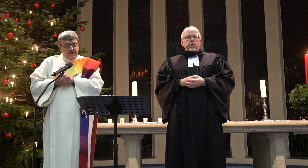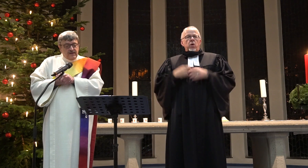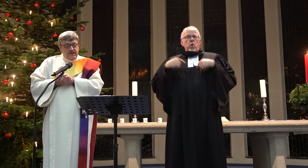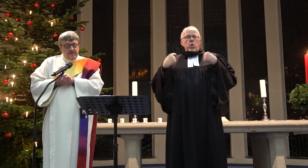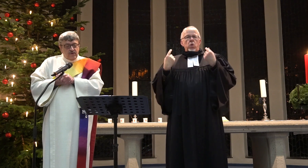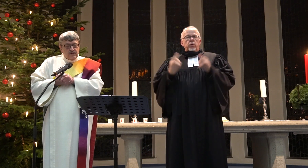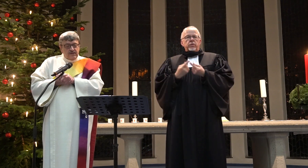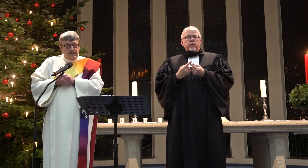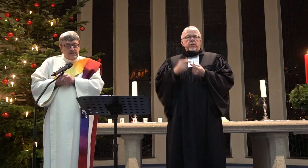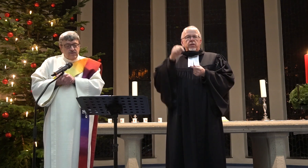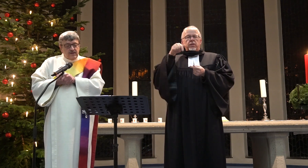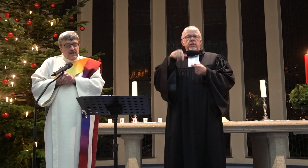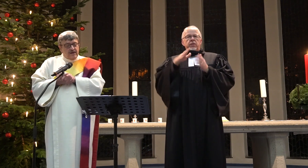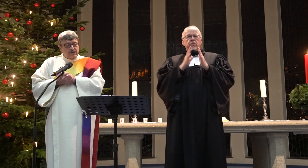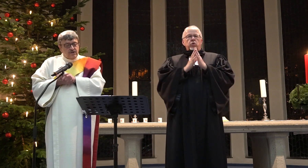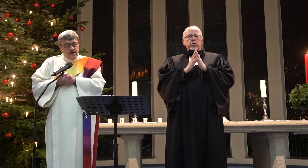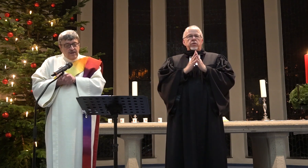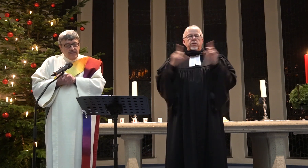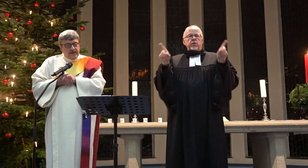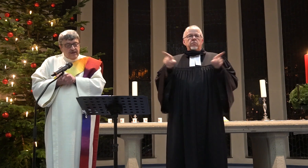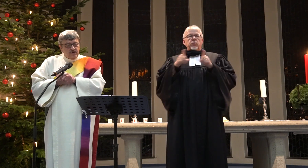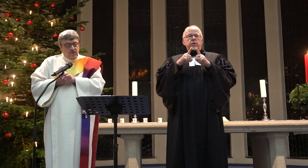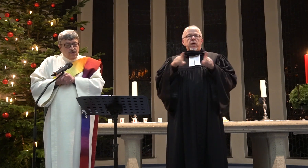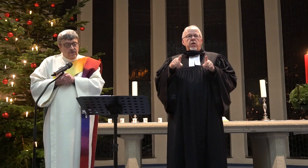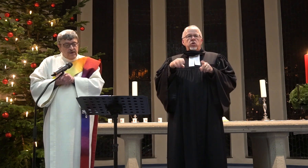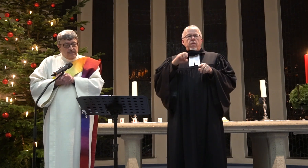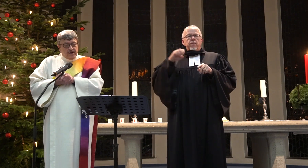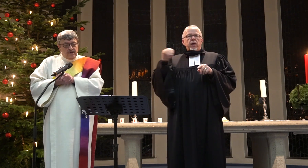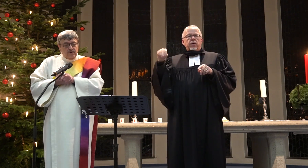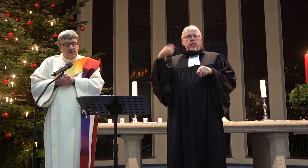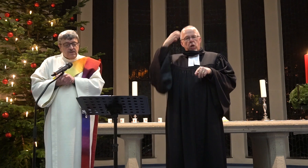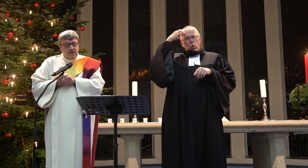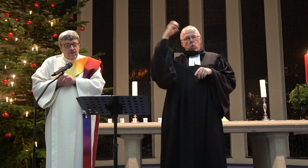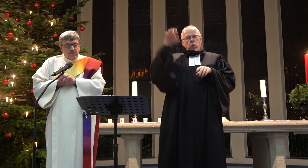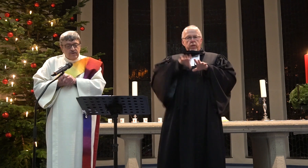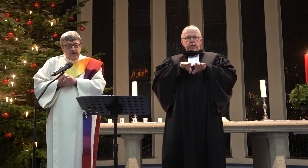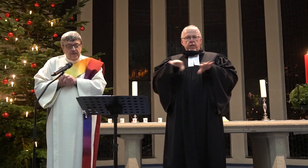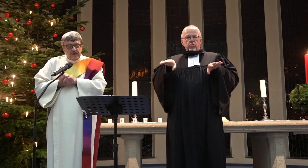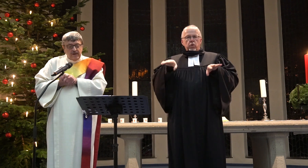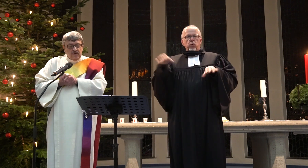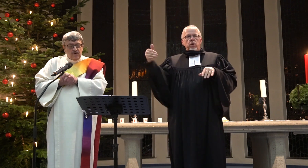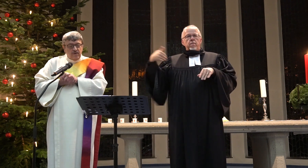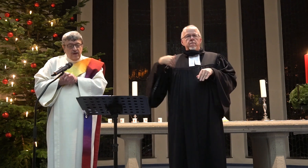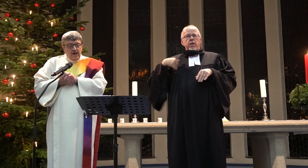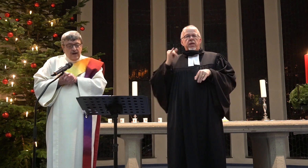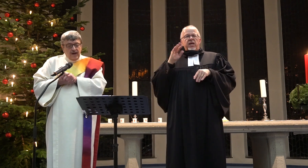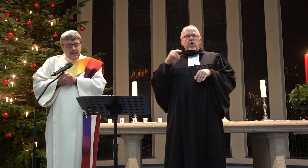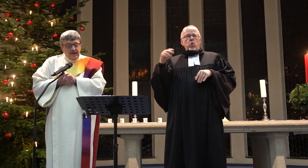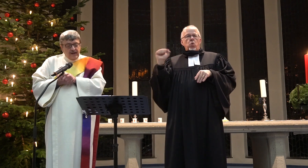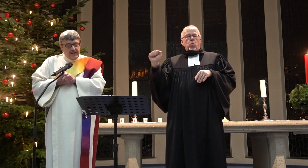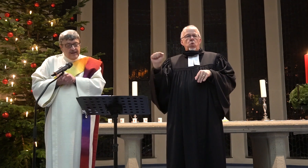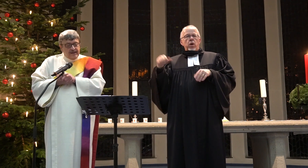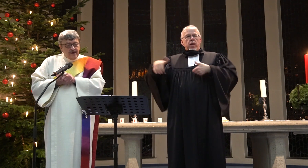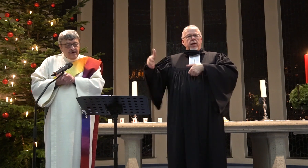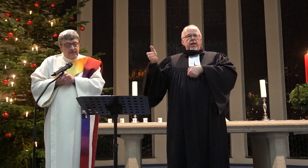Uns wird in diesem Gottesdienst musikalisch Margret Krohn am Keyboard und ihr Mann Ingo an